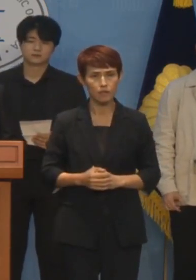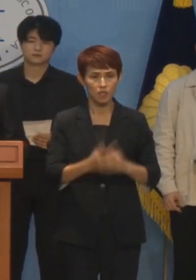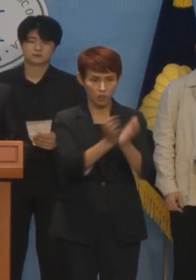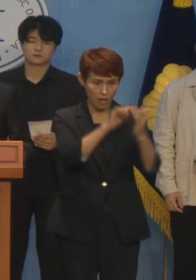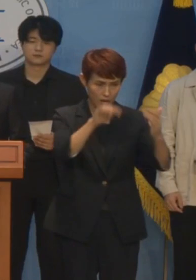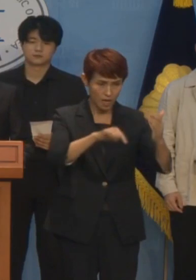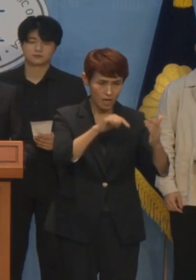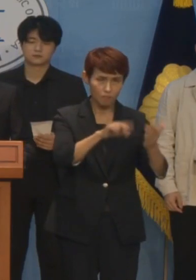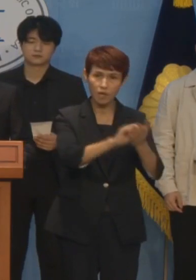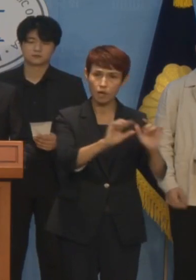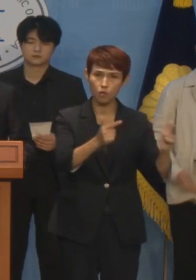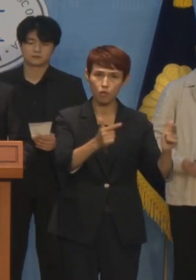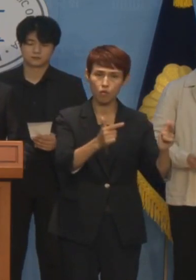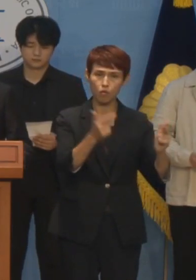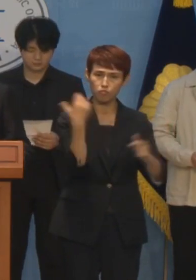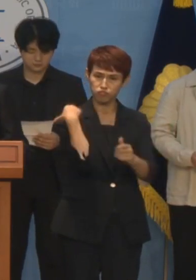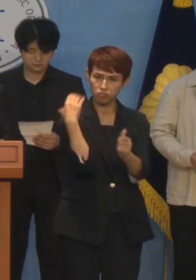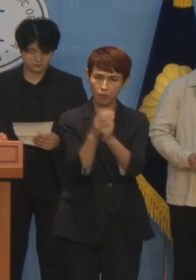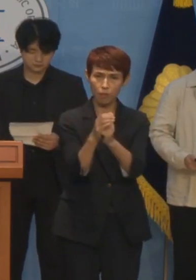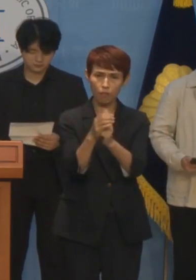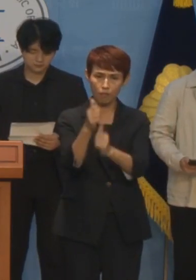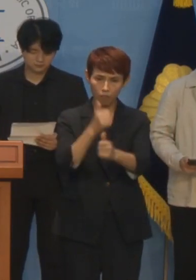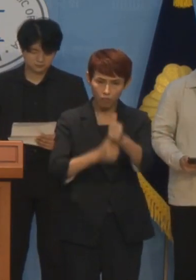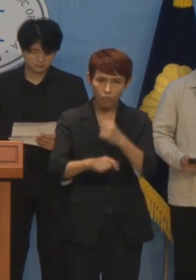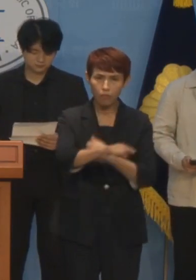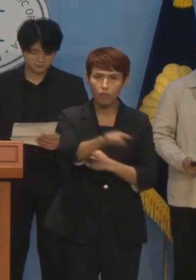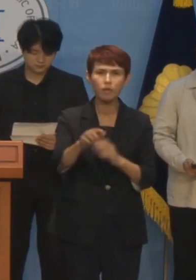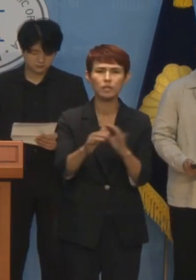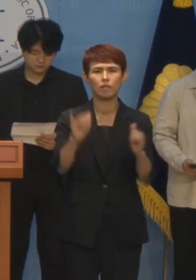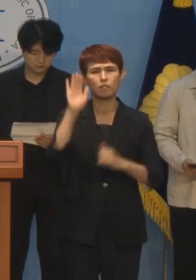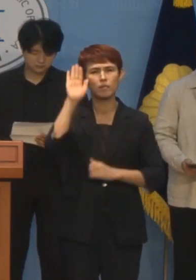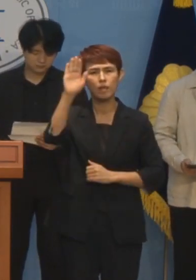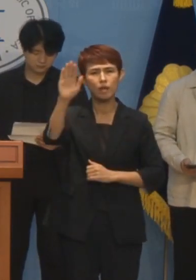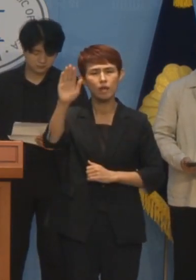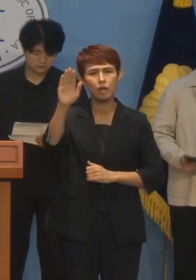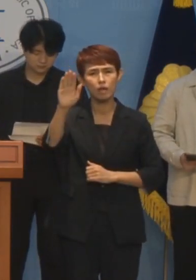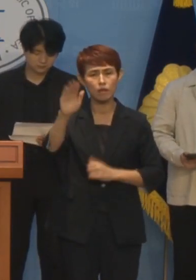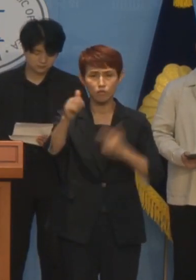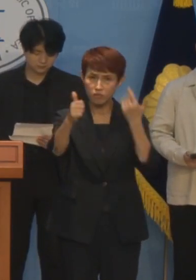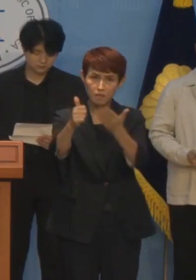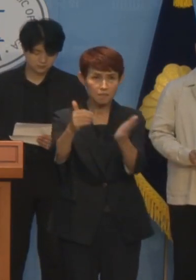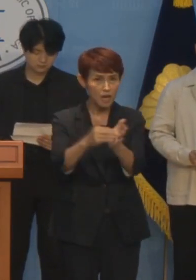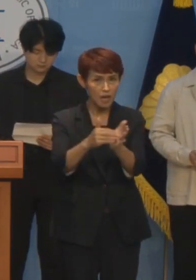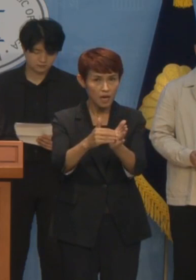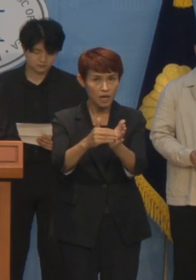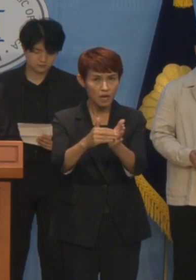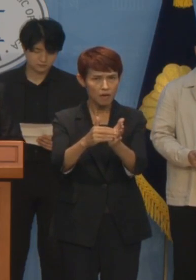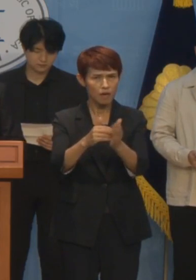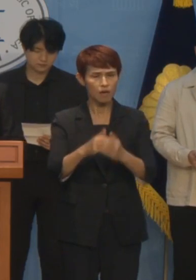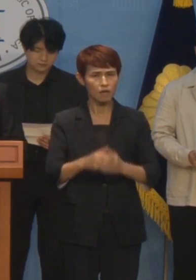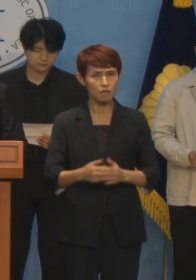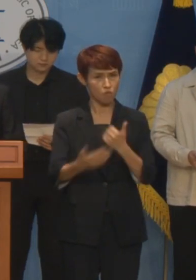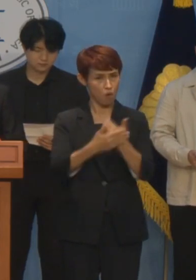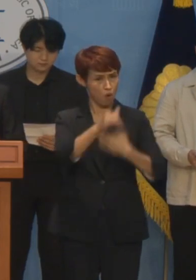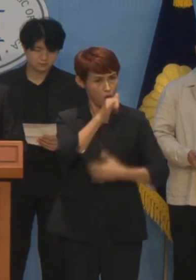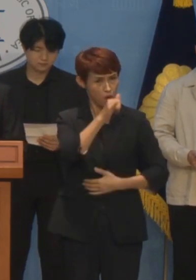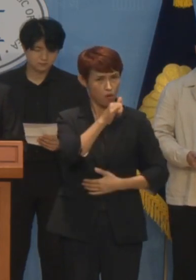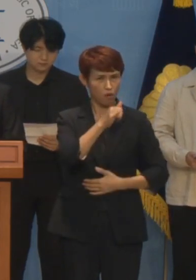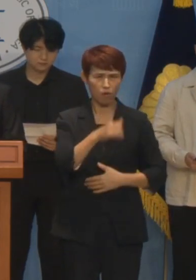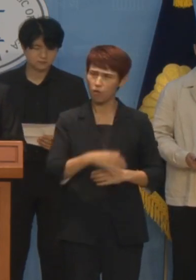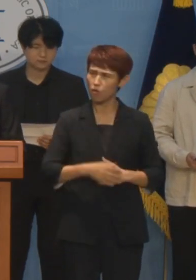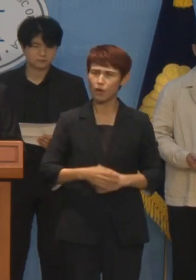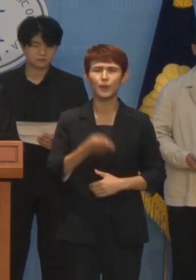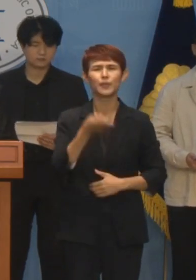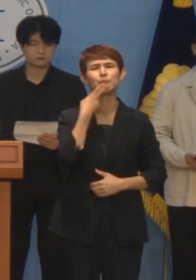내부가 아니라 그 부담을 짊어질 성실한 사회인과 미래 세대에 물었습니까? 그리고 지지를 얻었습니까? 적어도